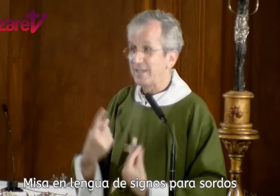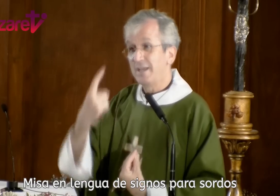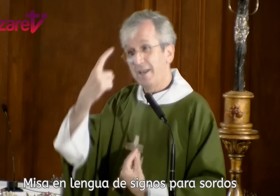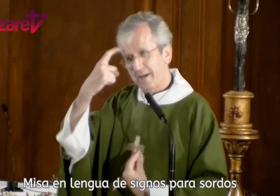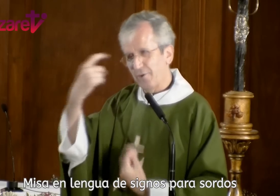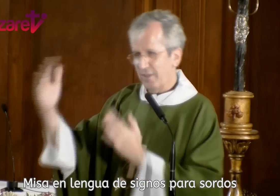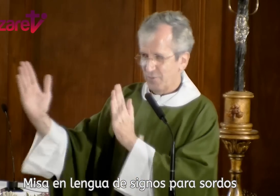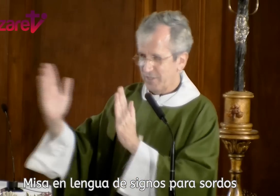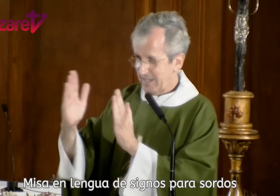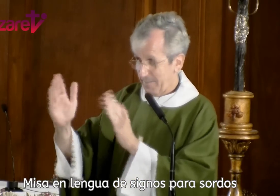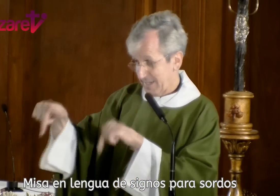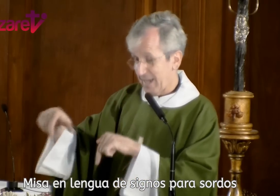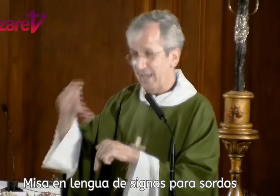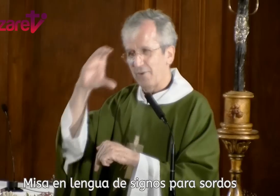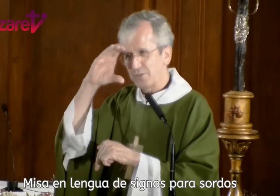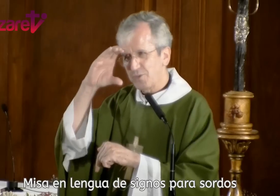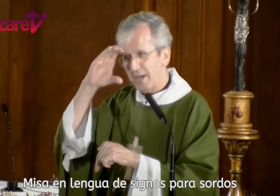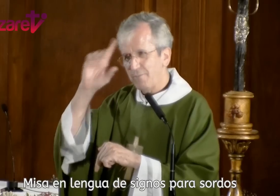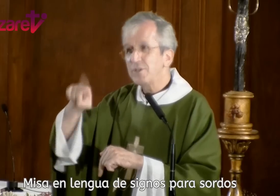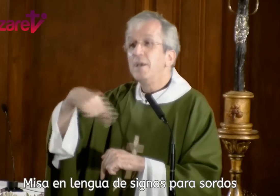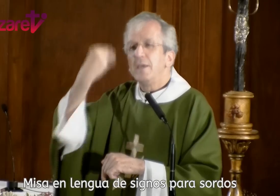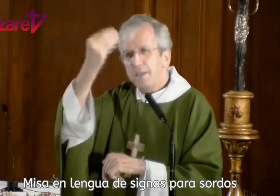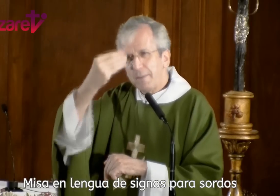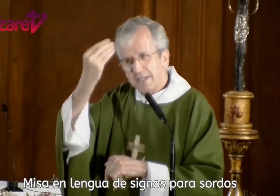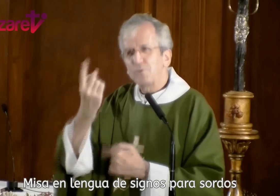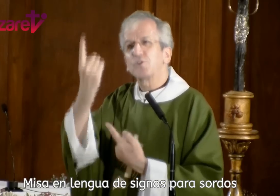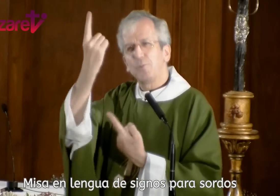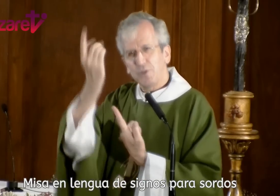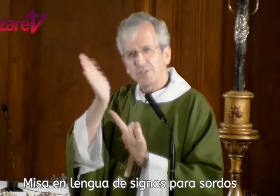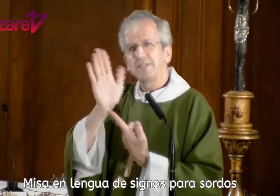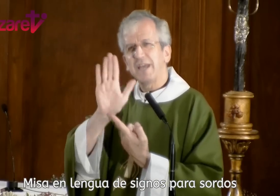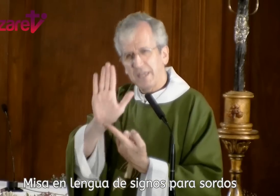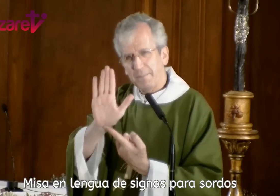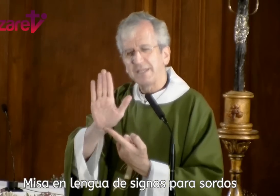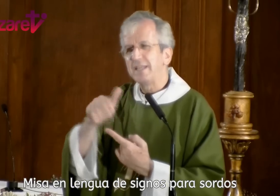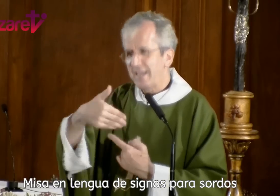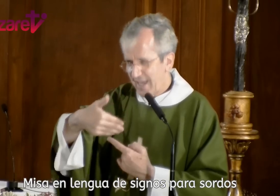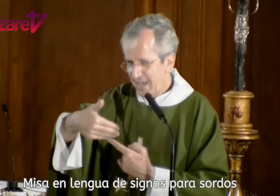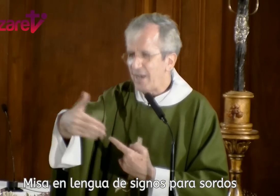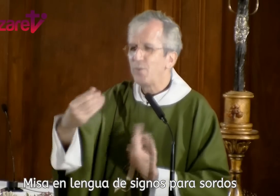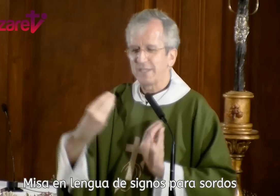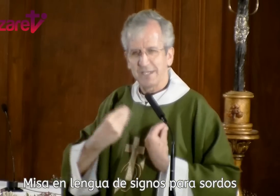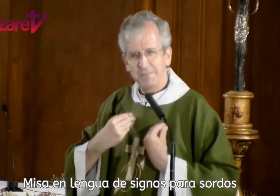vidas. Recordemos ese pasaje que ahora escucharemos y pensemos cómo Dios se hace presente en nuestras